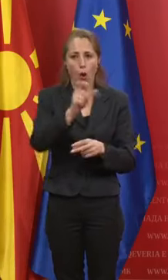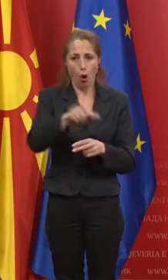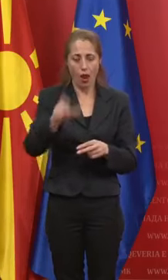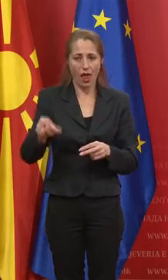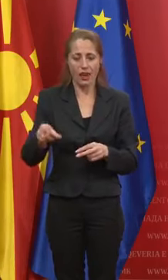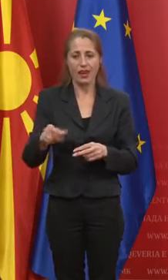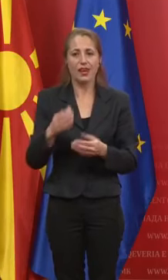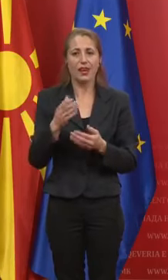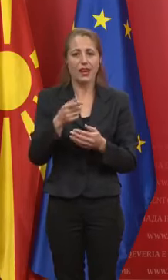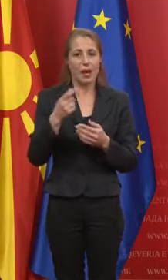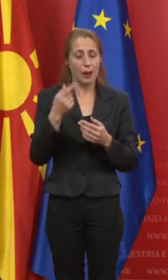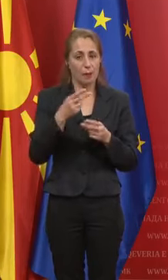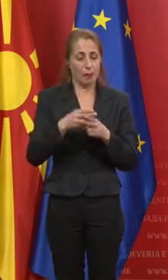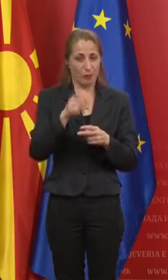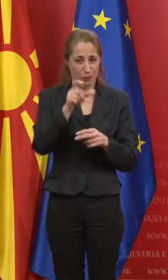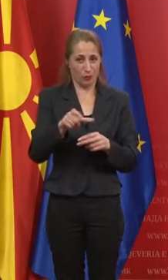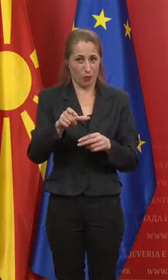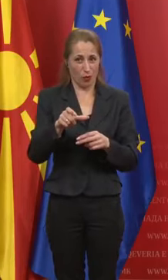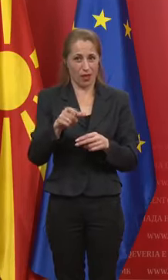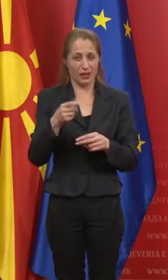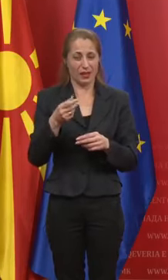тие припаѓаат. Ние видовме многу